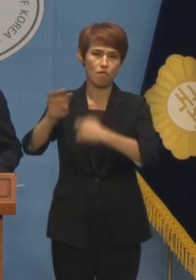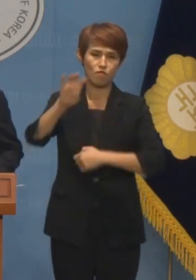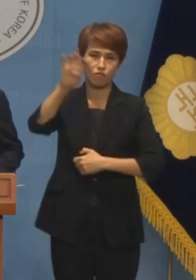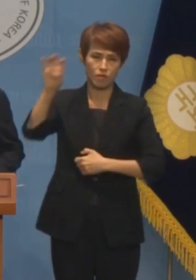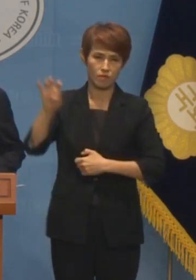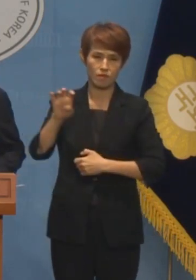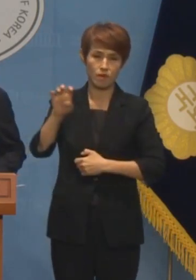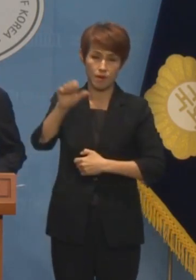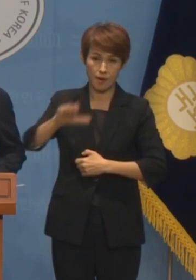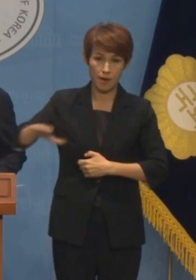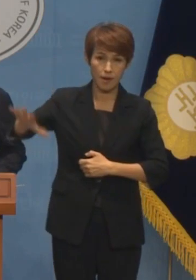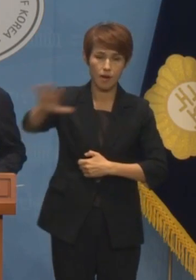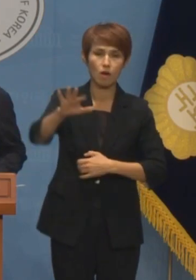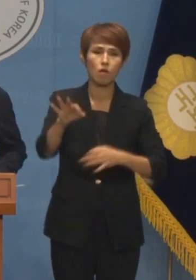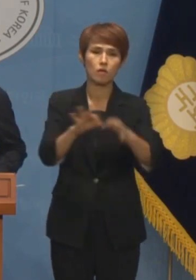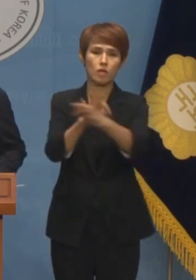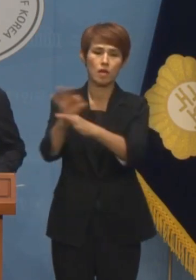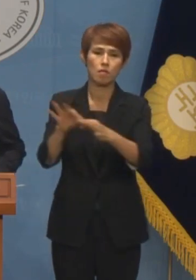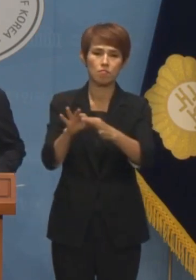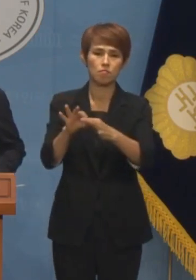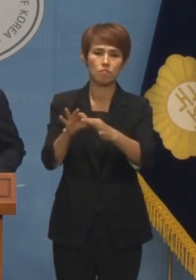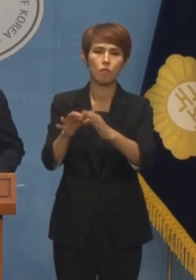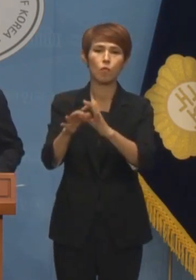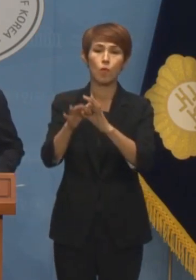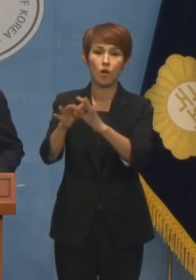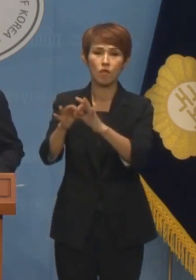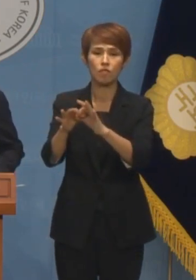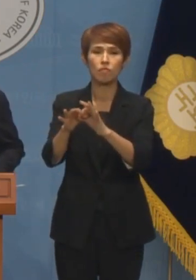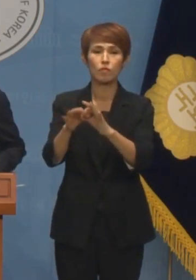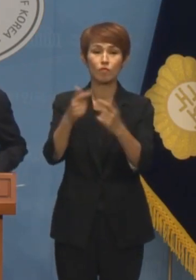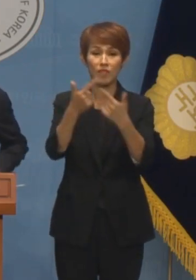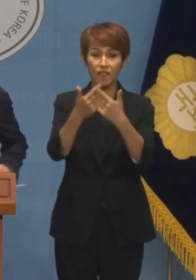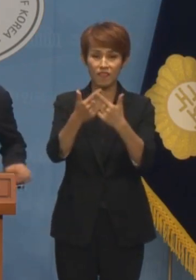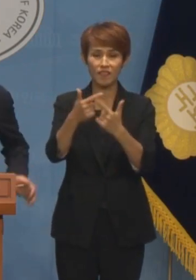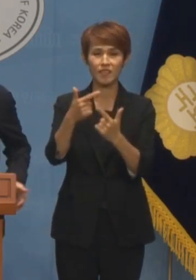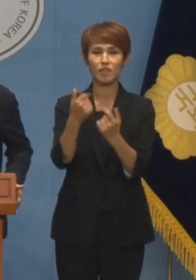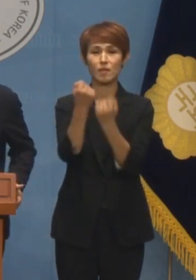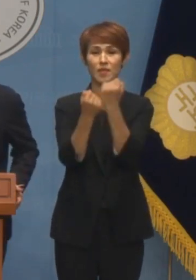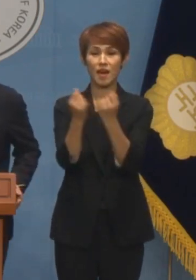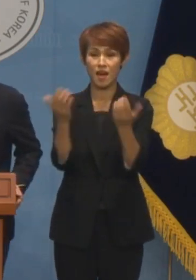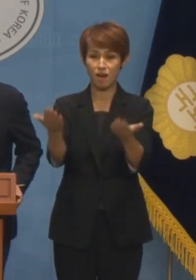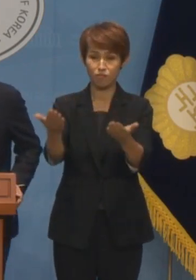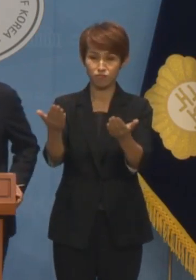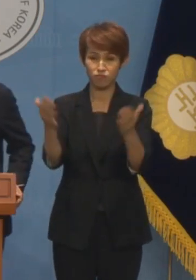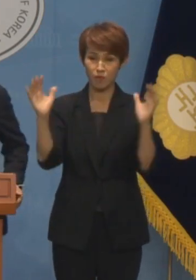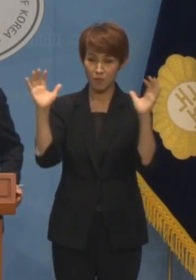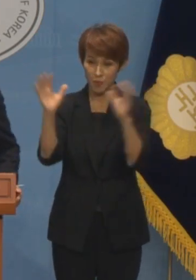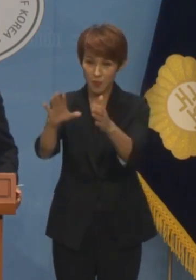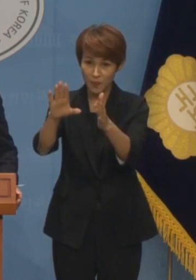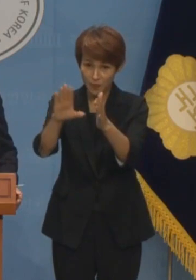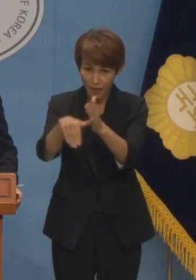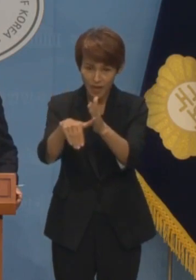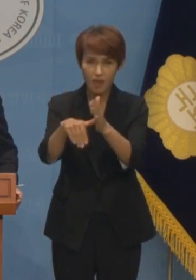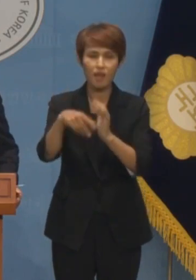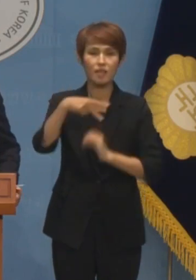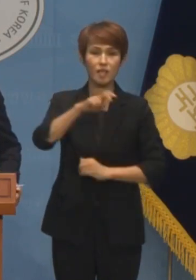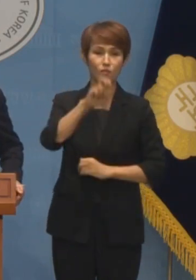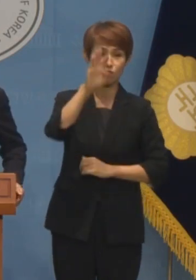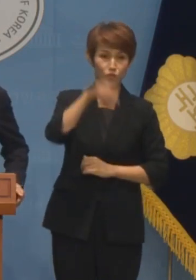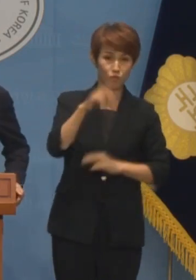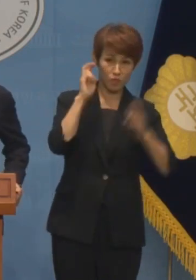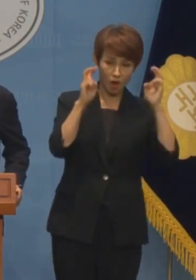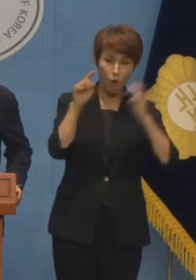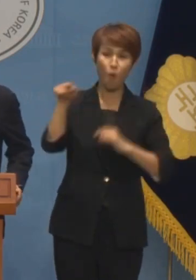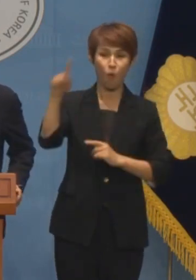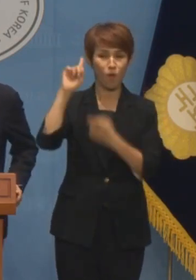연결이 되어 부산에서 열린 세미나에서 참석하면서 처음 3부가 관심을 가지게 되었다고 합니다.